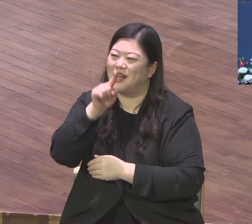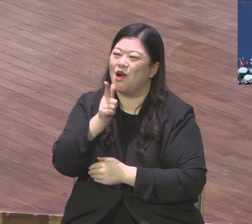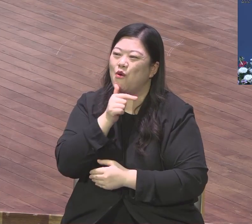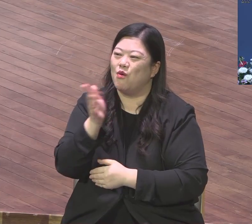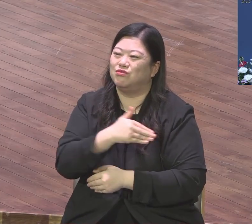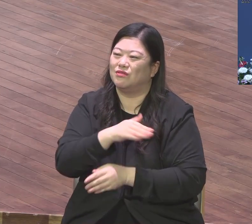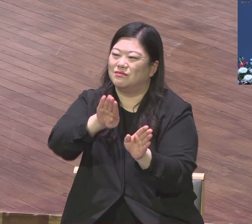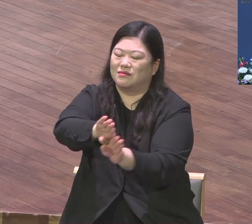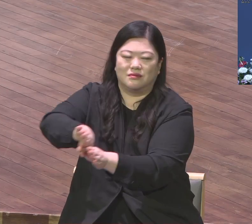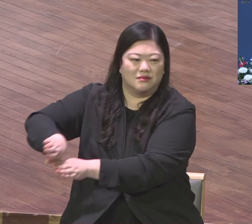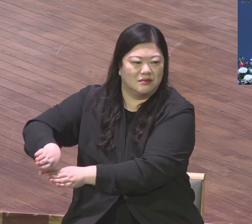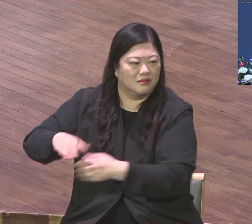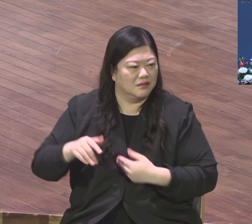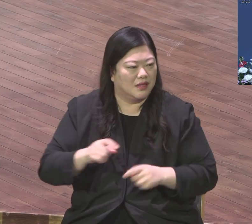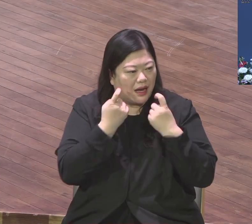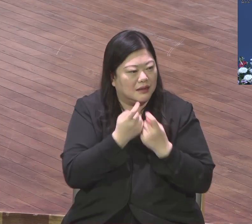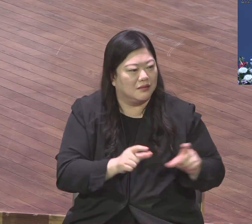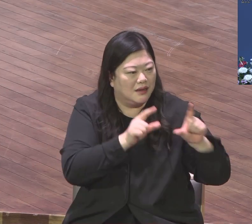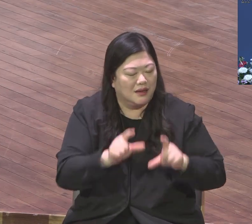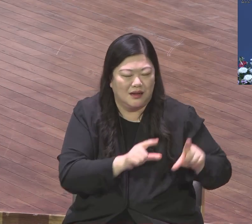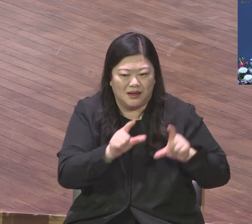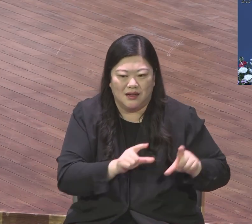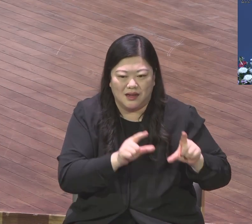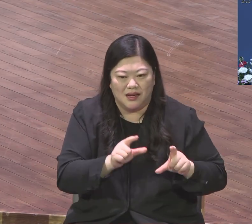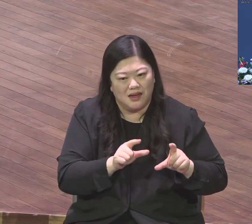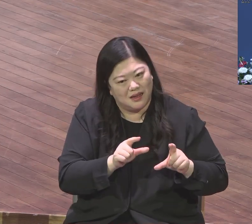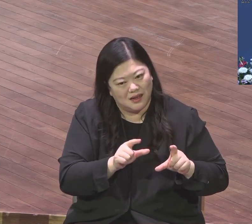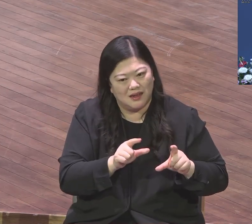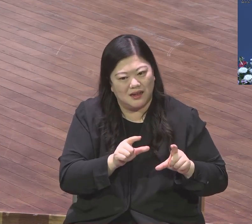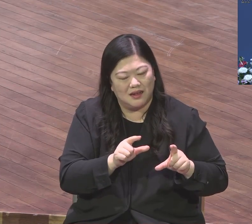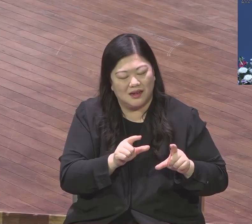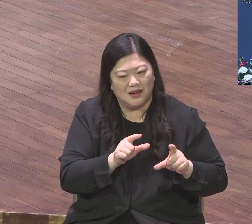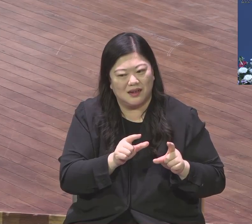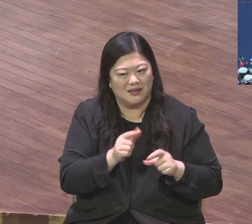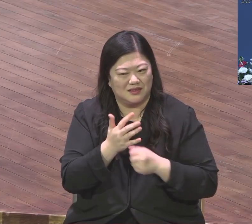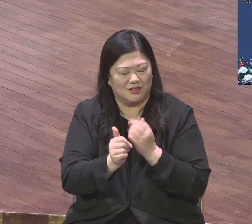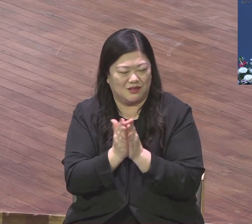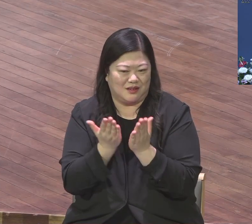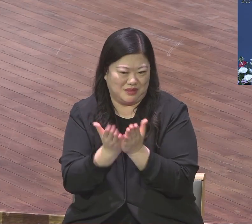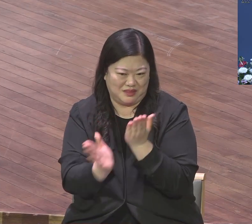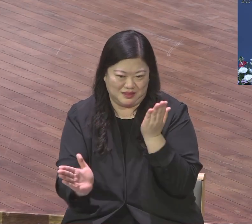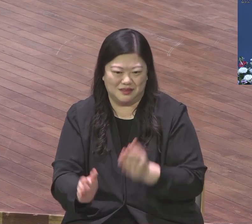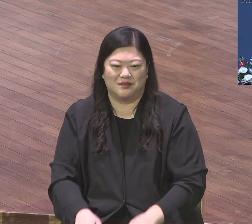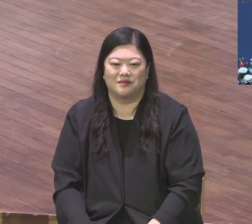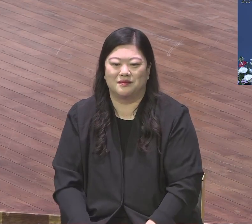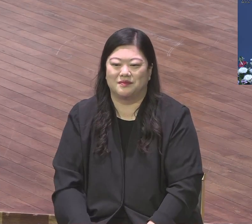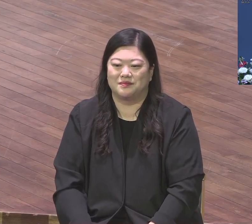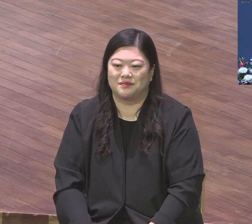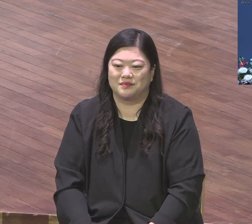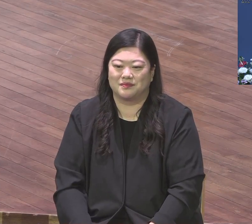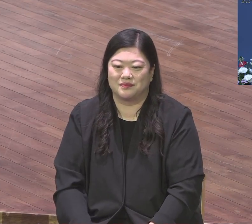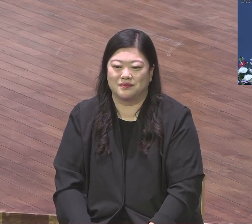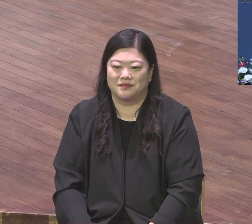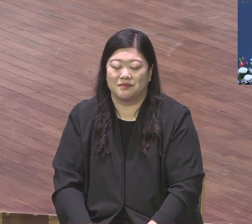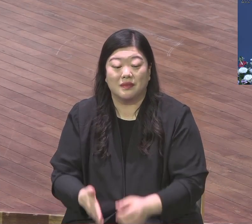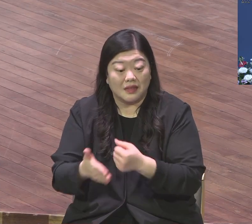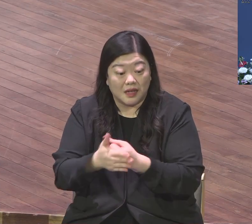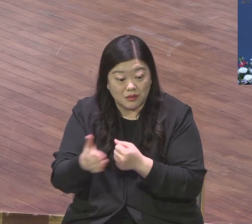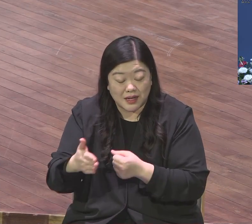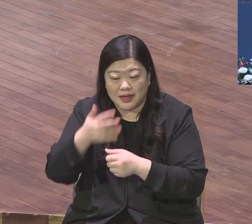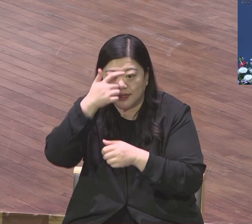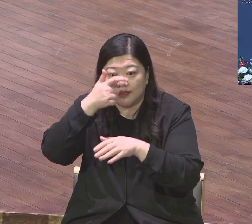그게 중요합니다. 자, 이런 삶 속에서 여러분 설렘과 기대를 가지시기를